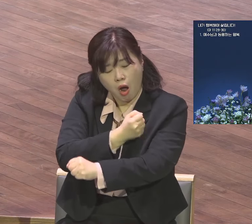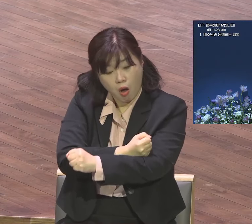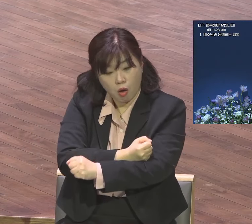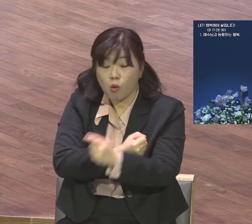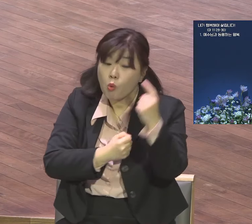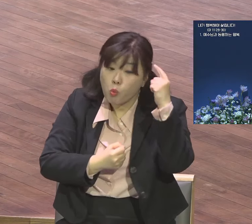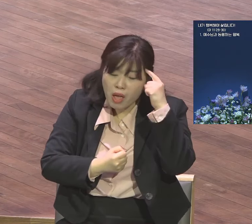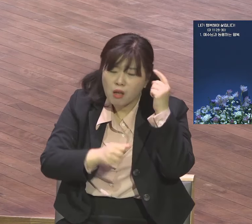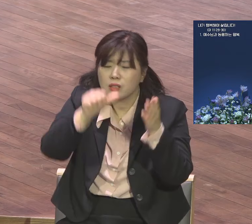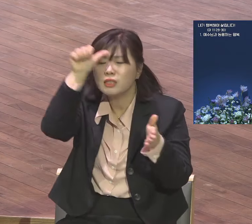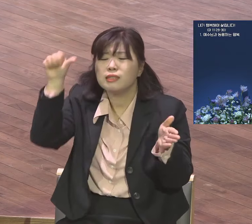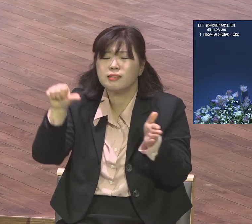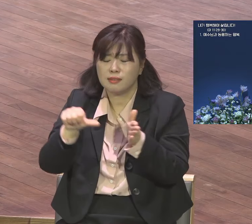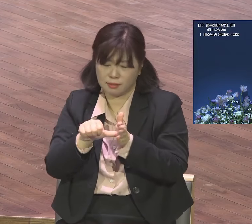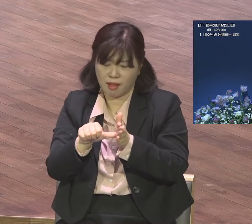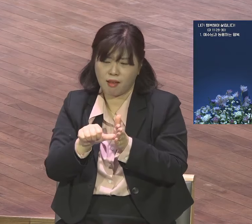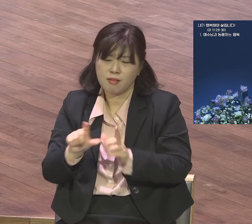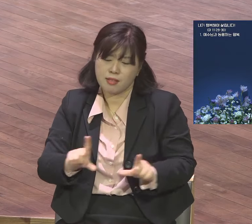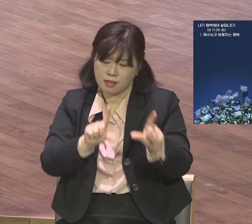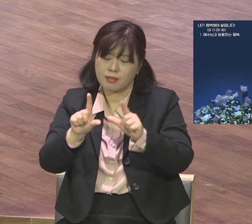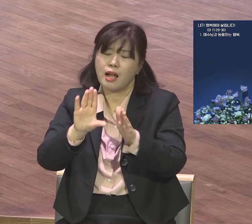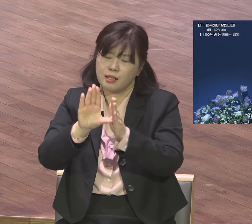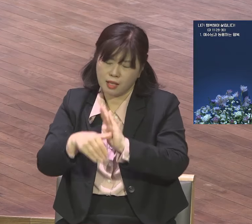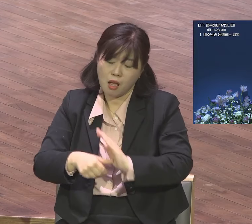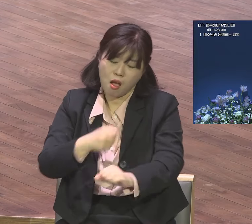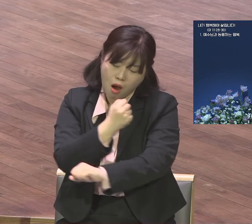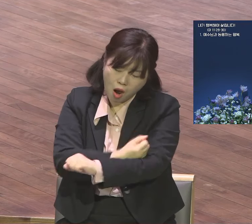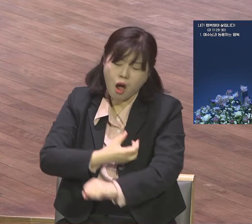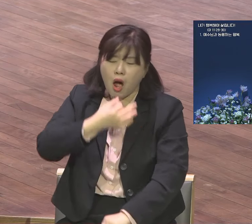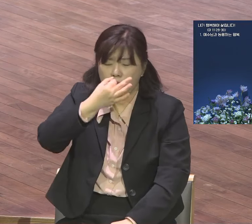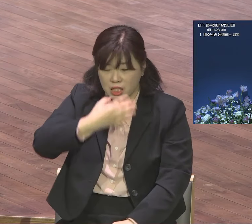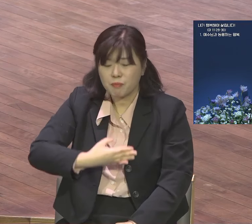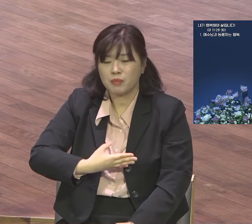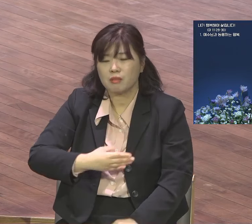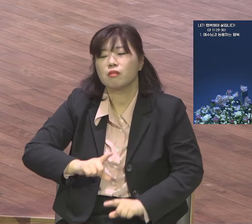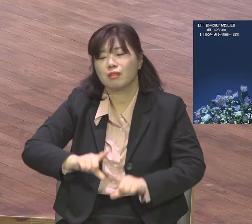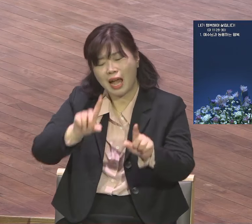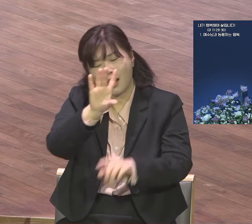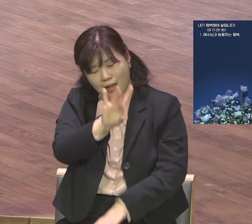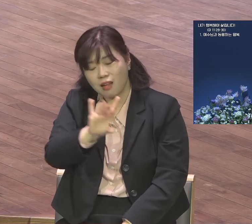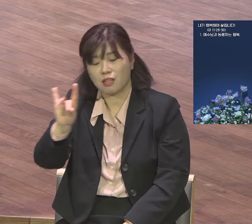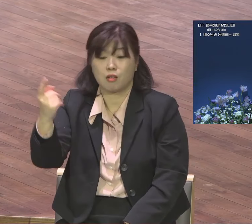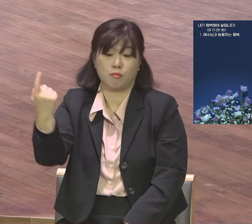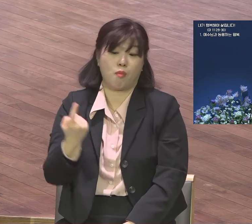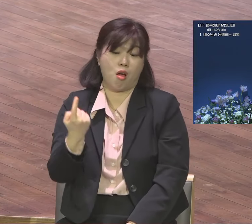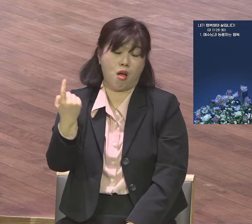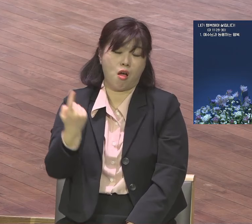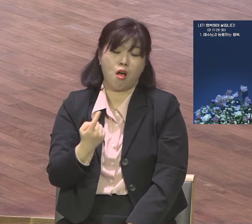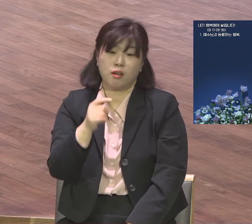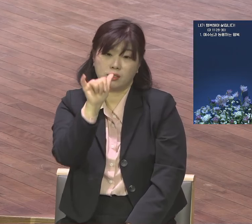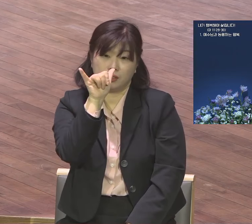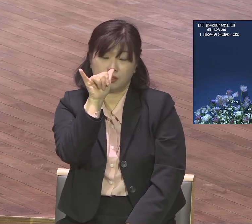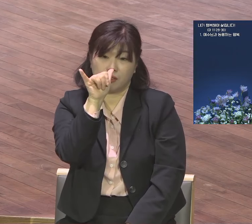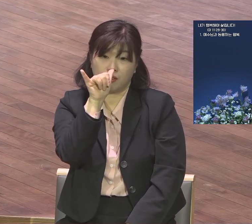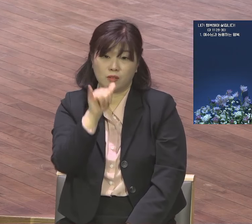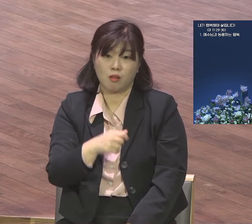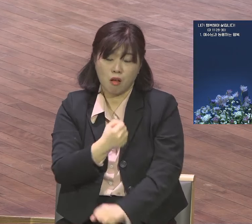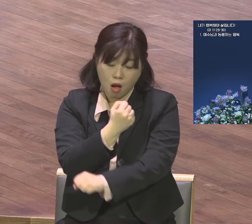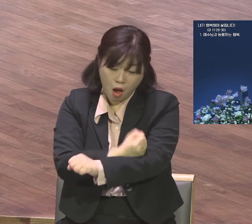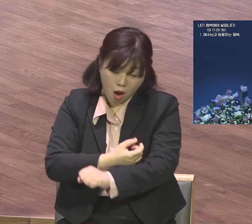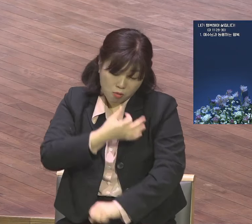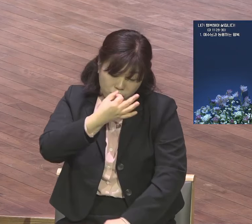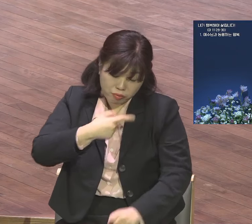것입니다. 본문에서 수고한다는 말은 육체적으로 고나고 지치다, 감정적으로 용기를